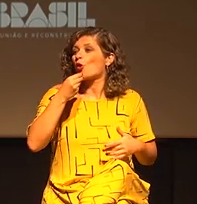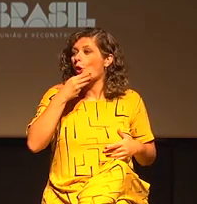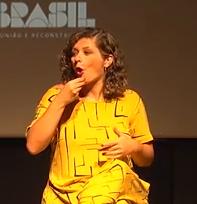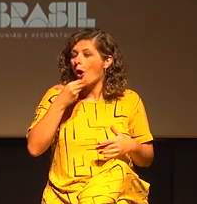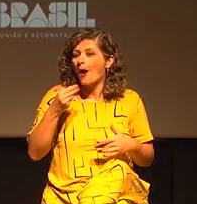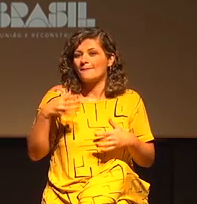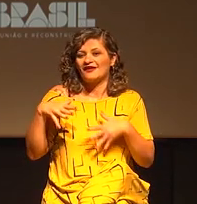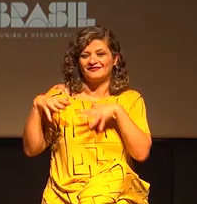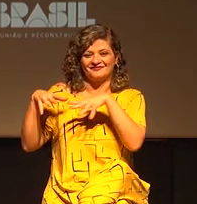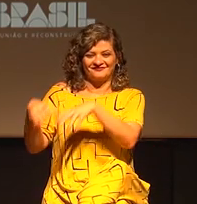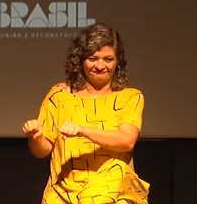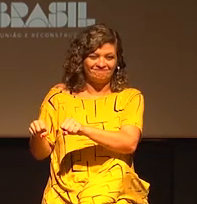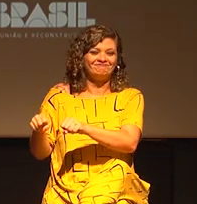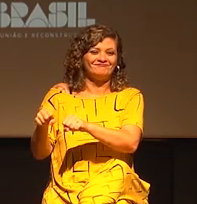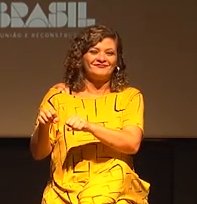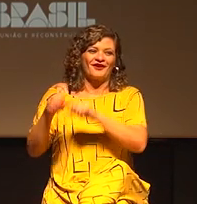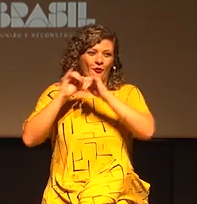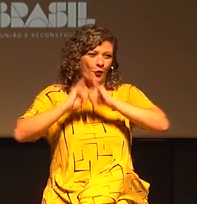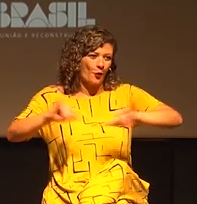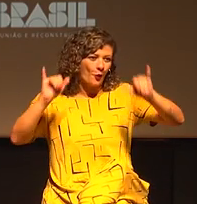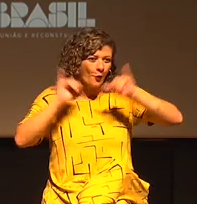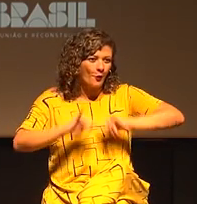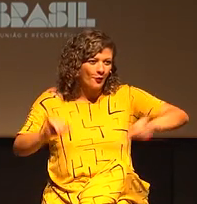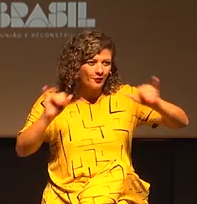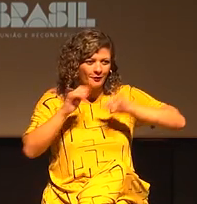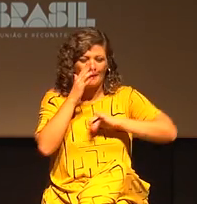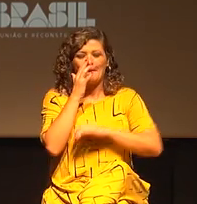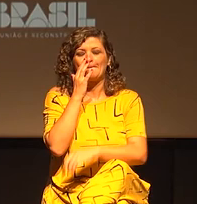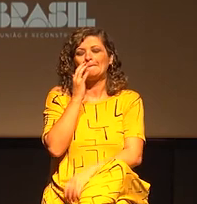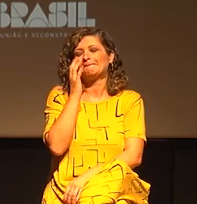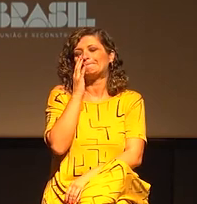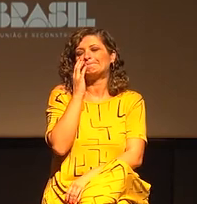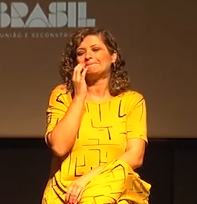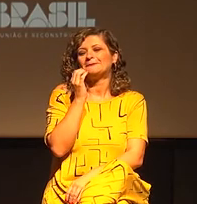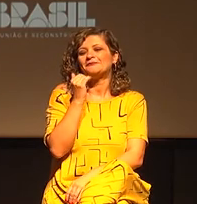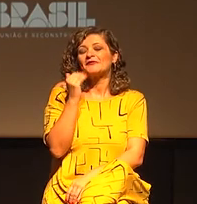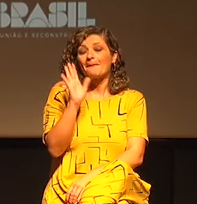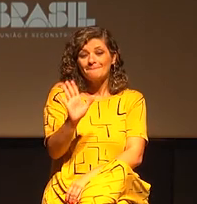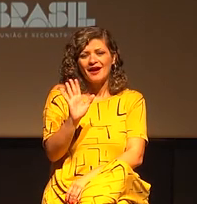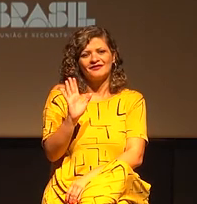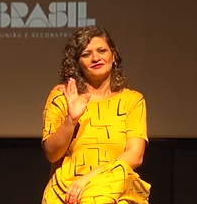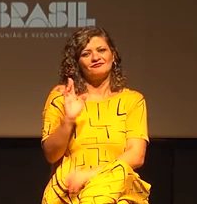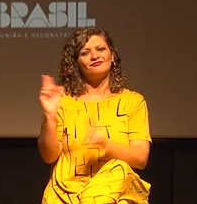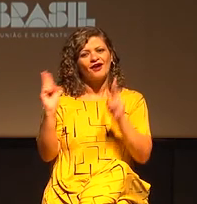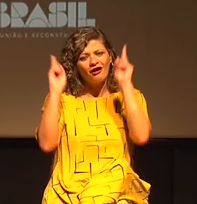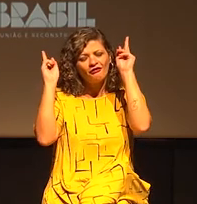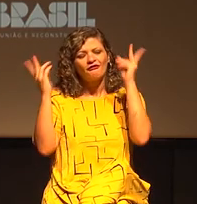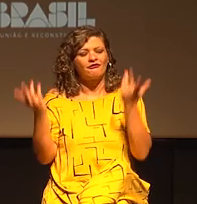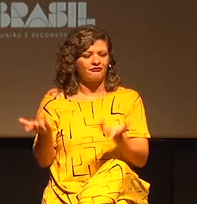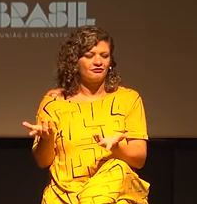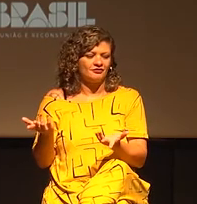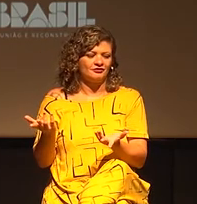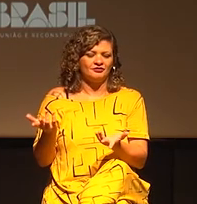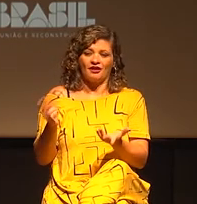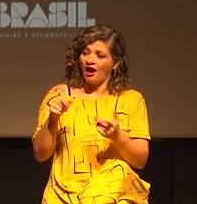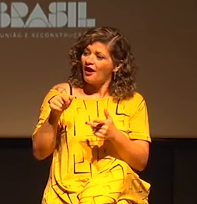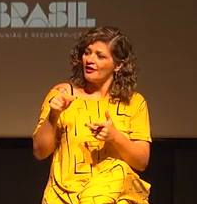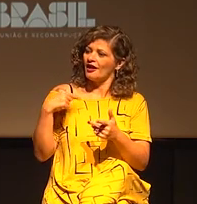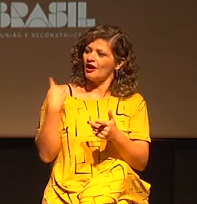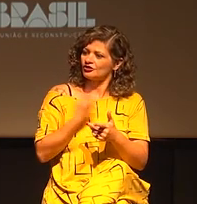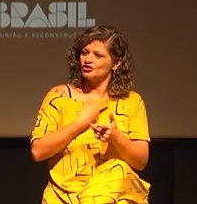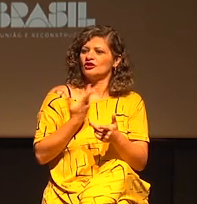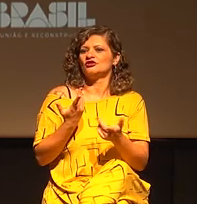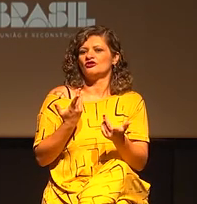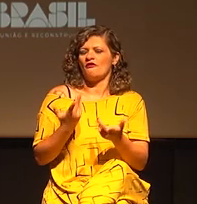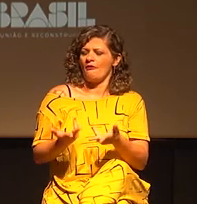ocupam né Tem até umas campanhas aí que falam disso né não domino muito mas mas eh valoriza né e Opa então aqui aí a gente